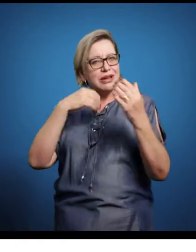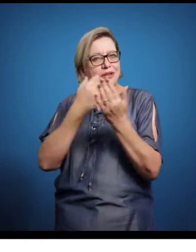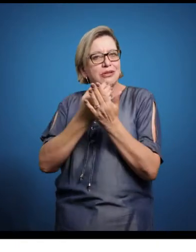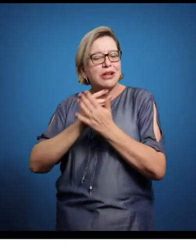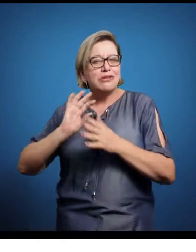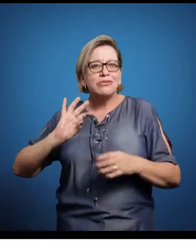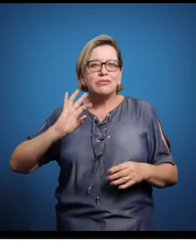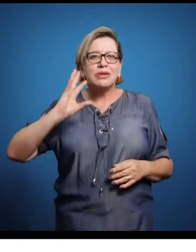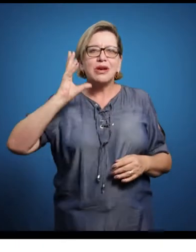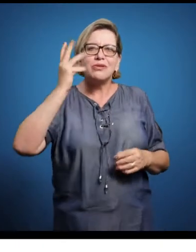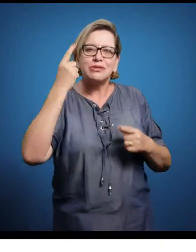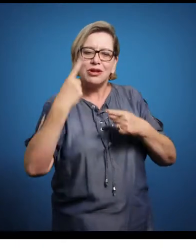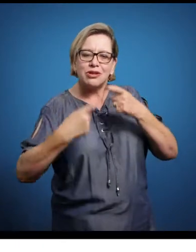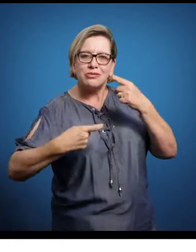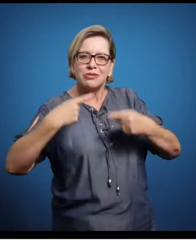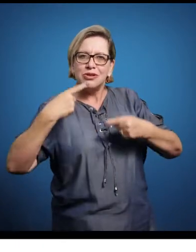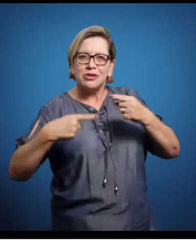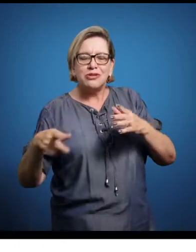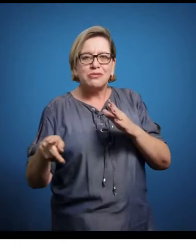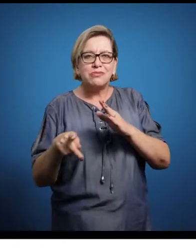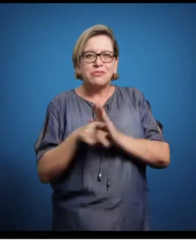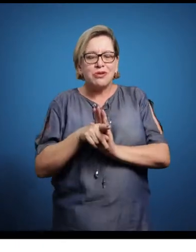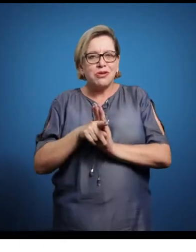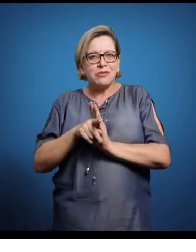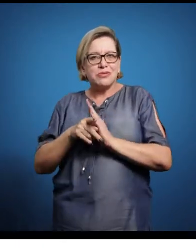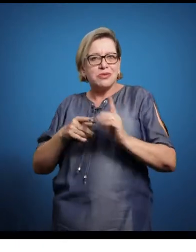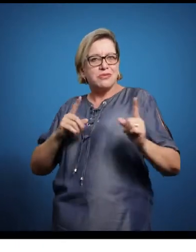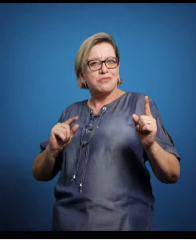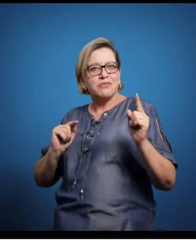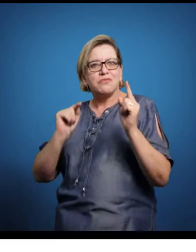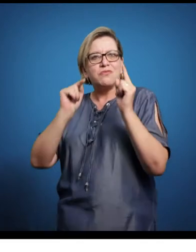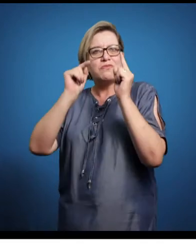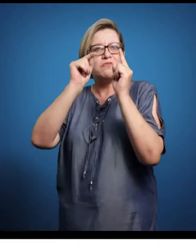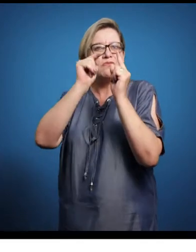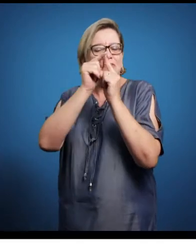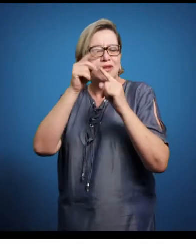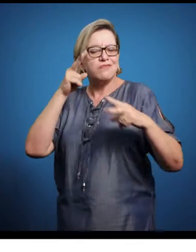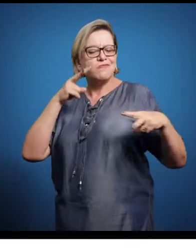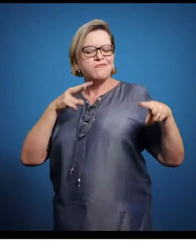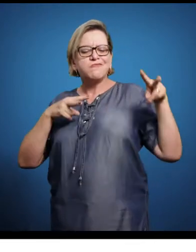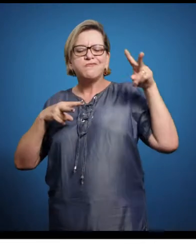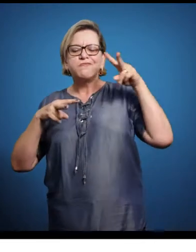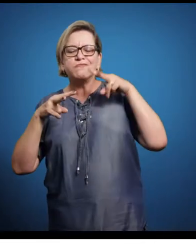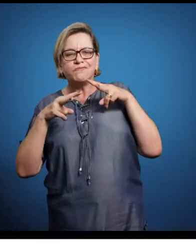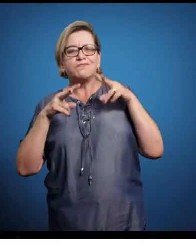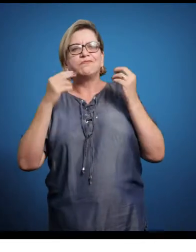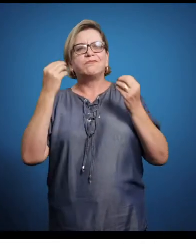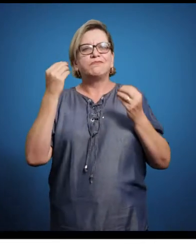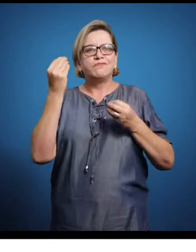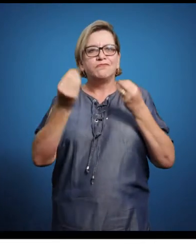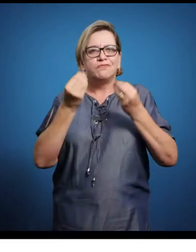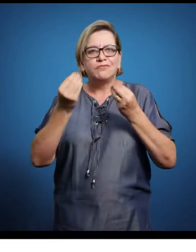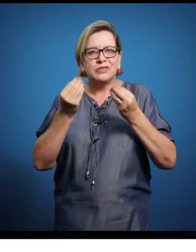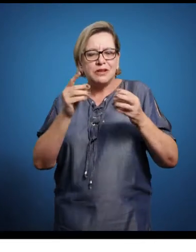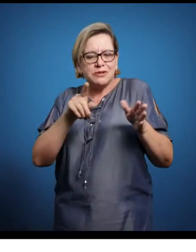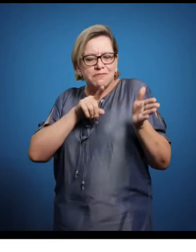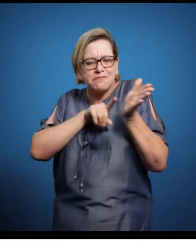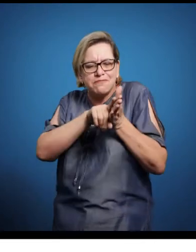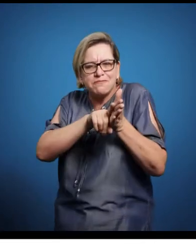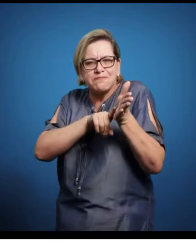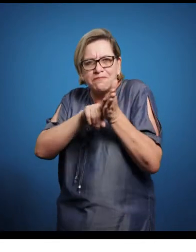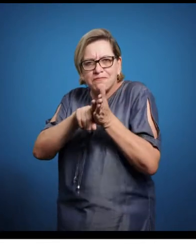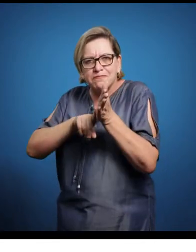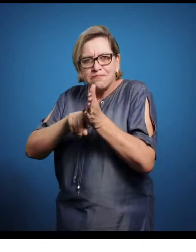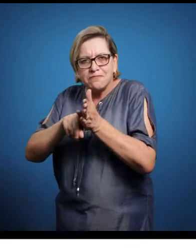por um olhar é mais um objetivo muito concreto em cima de coleta de dados